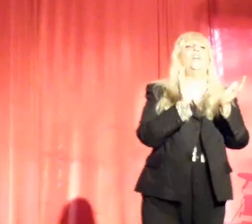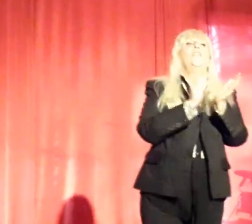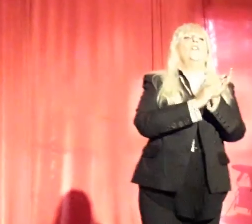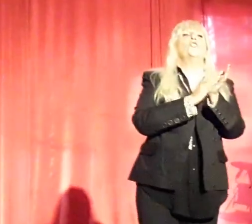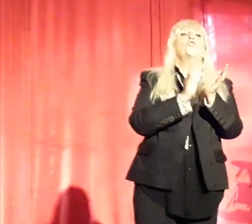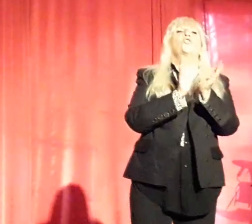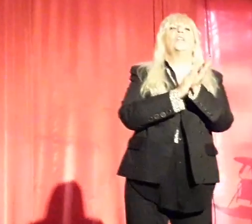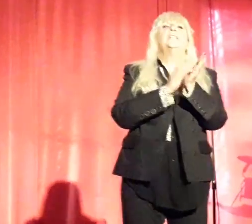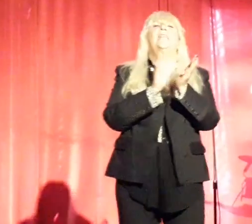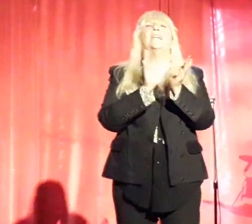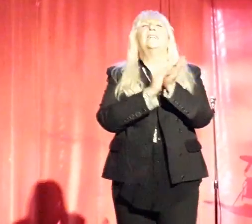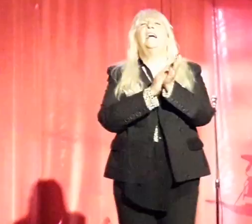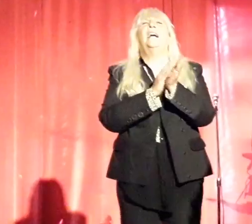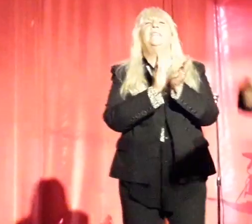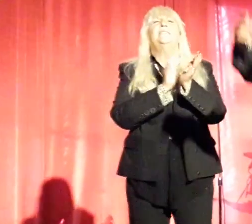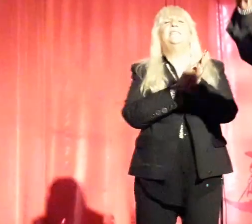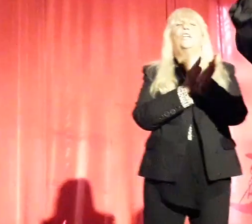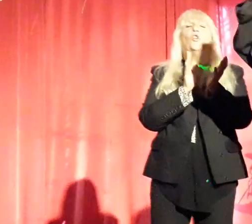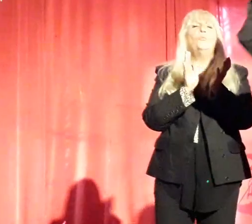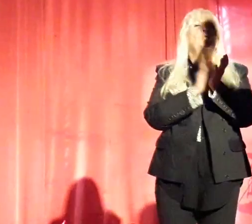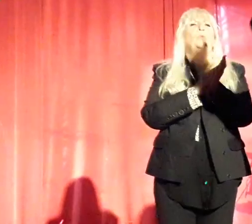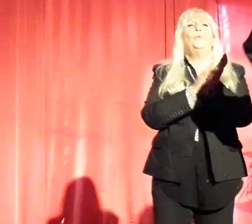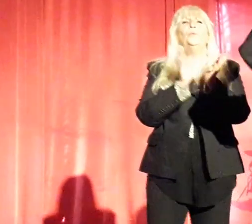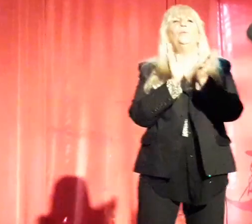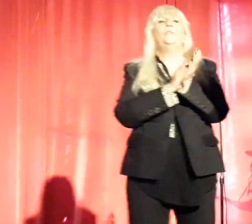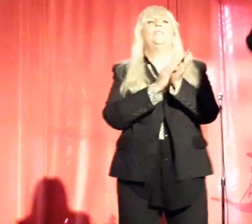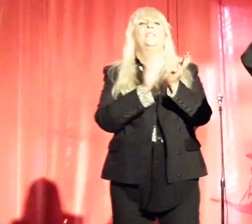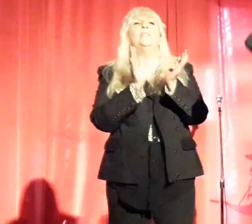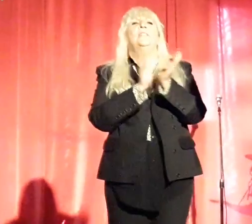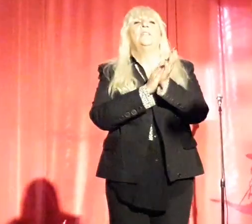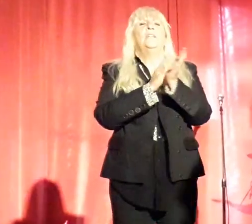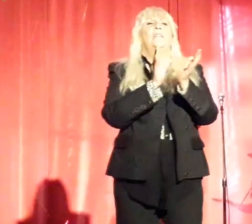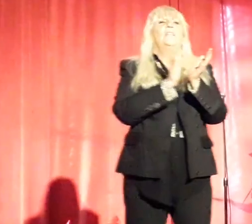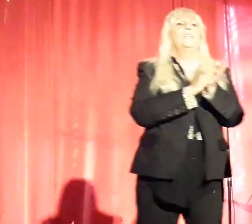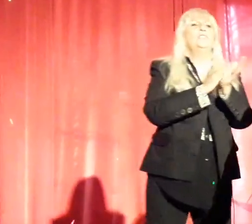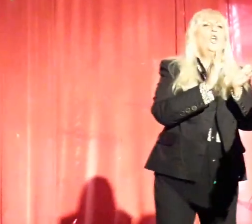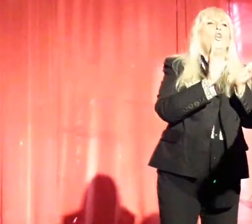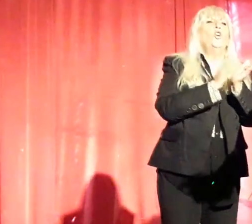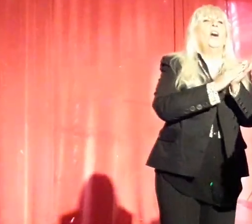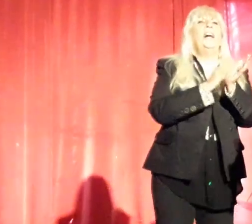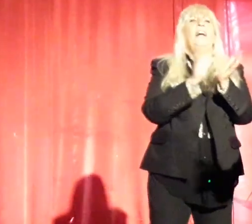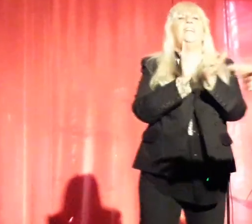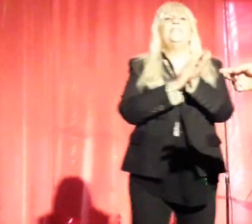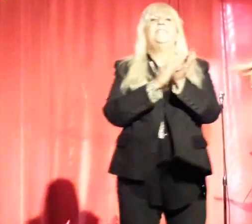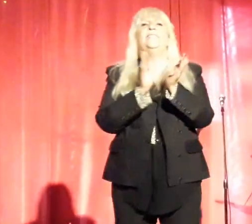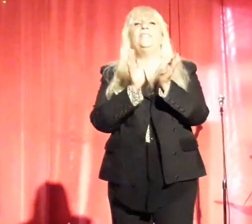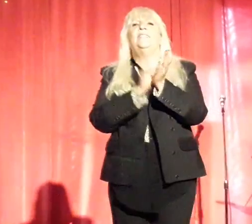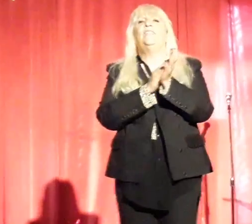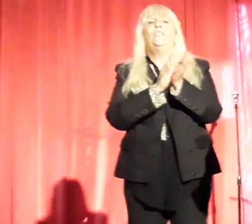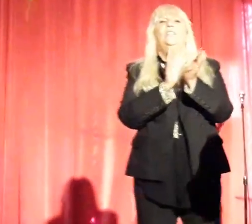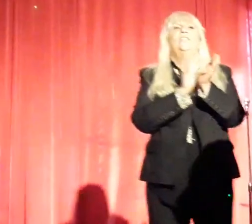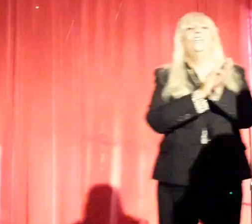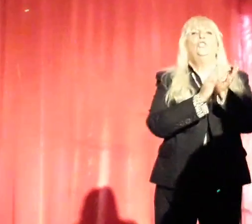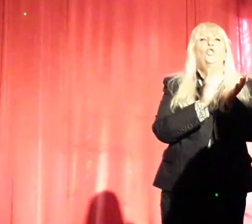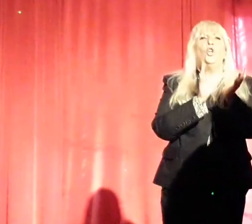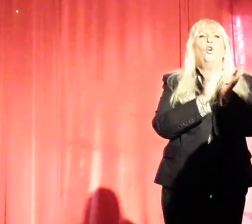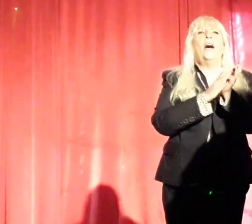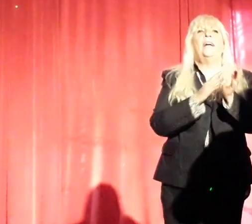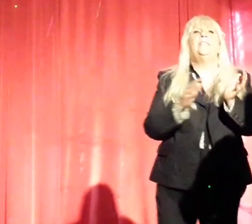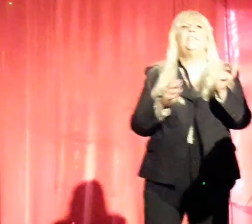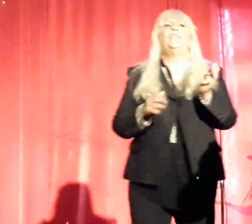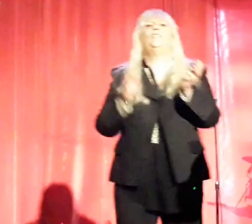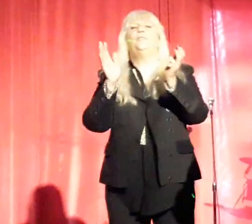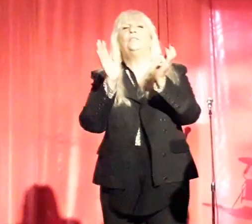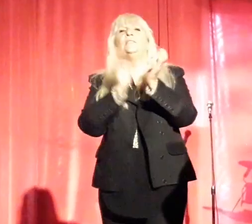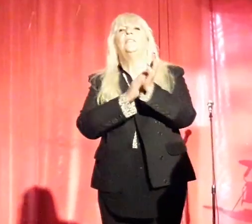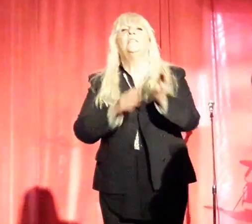No hay Dios tan grande como tú. No lo hay. No lo